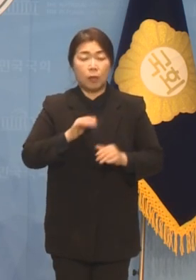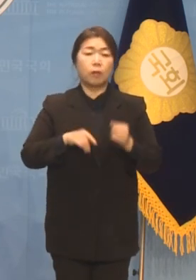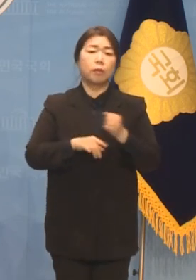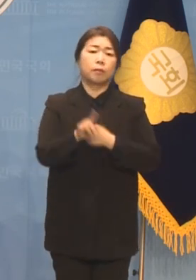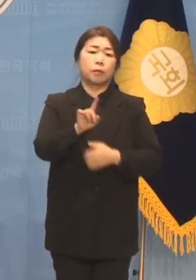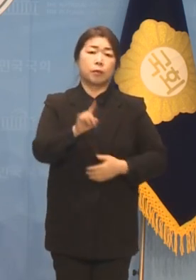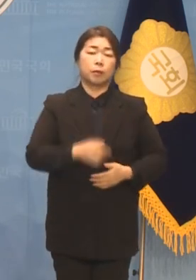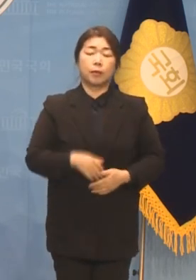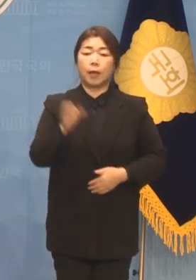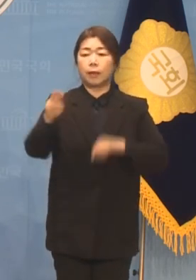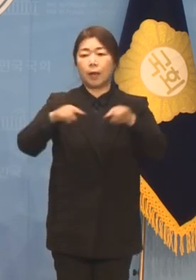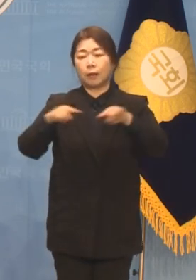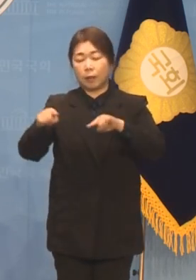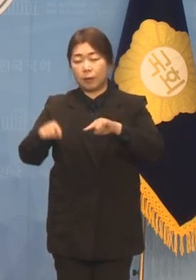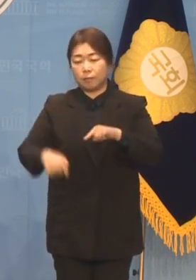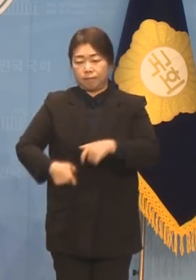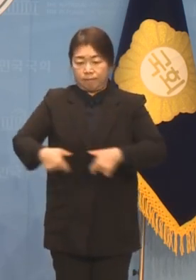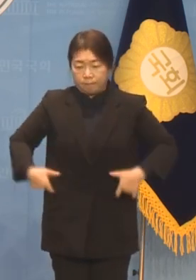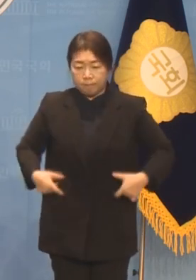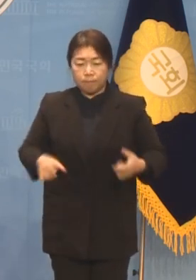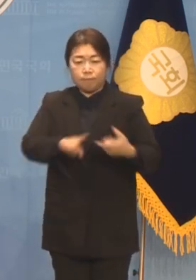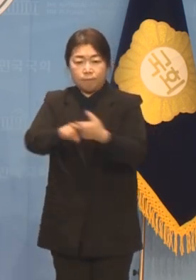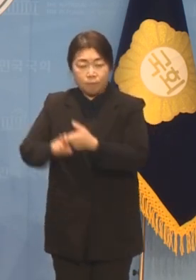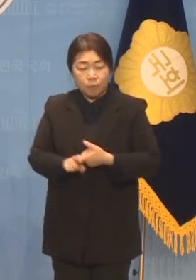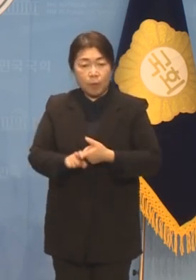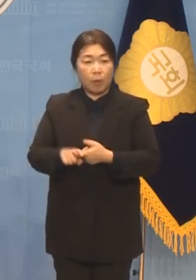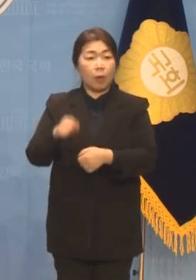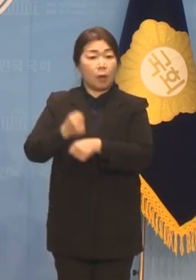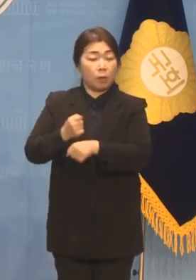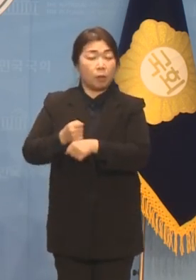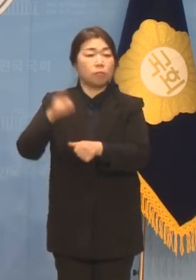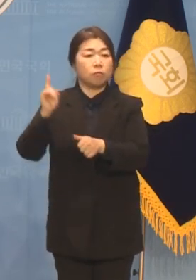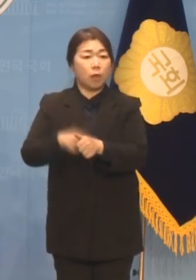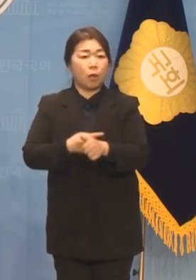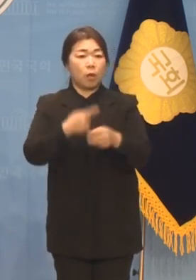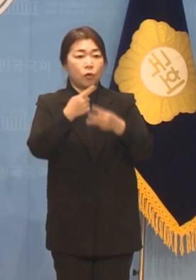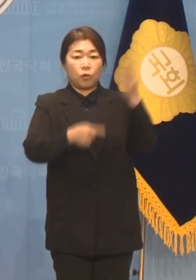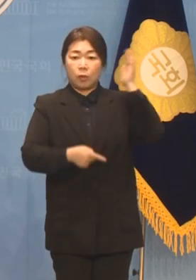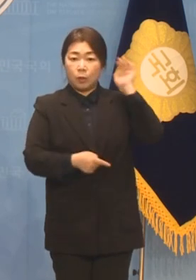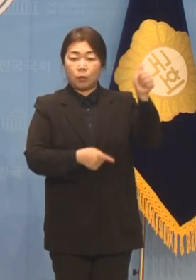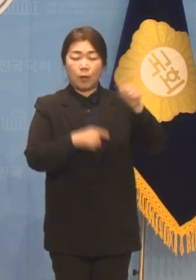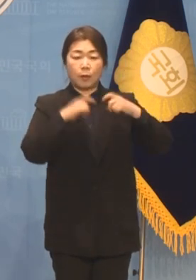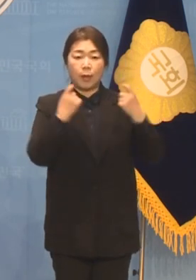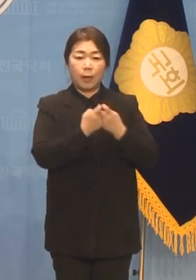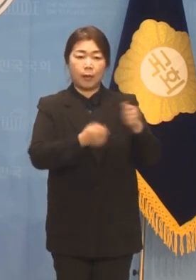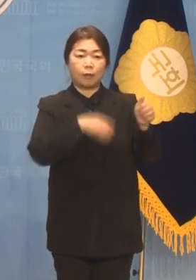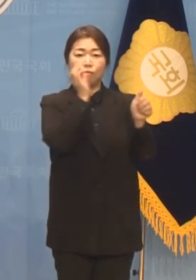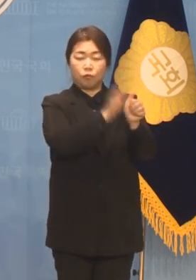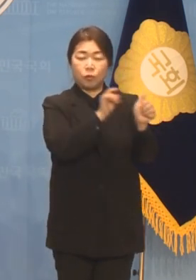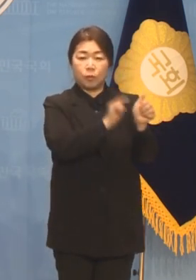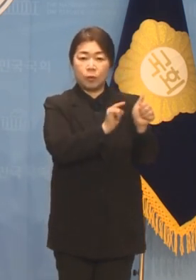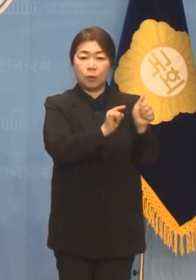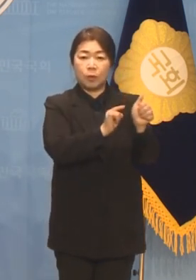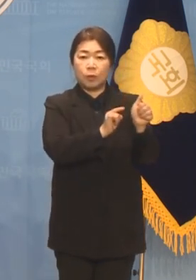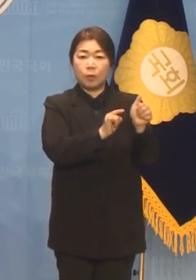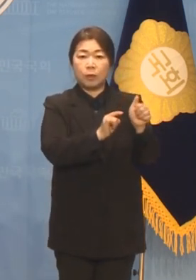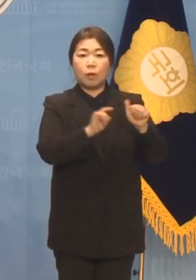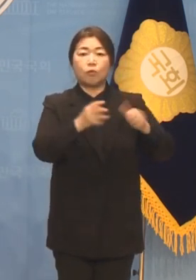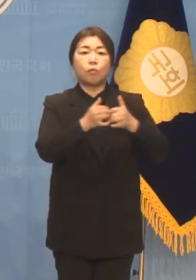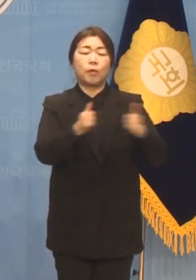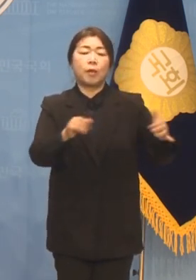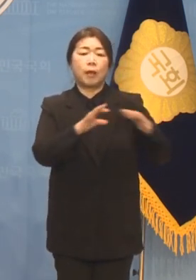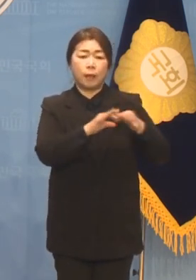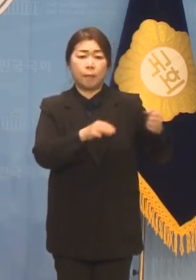것은 야당이 담대하게 단결하고 연합하여 윤석열 대통령 개인에게 부역하면서 사당화되어 버린 민심